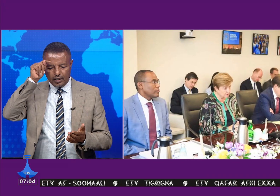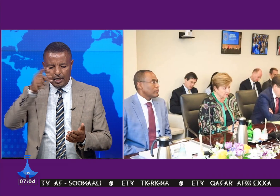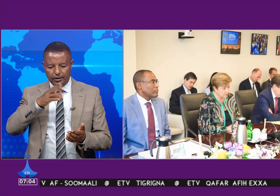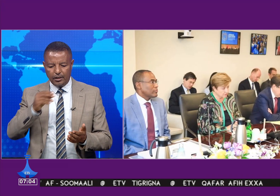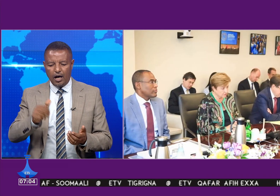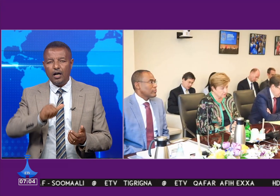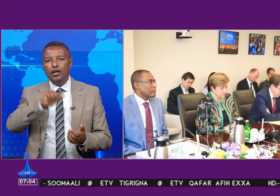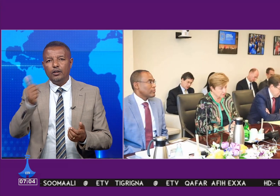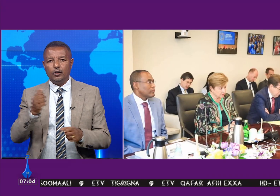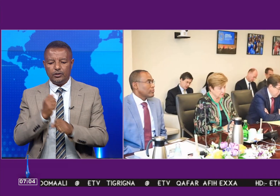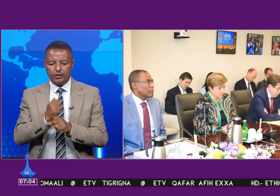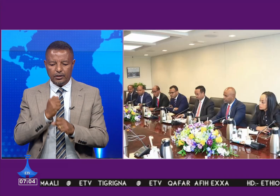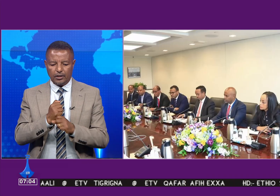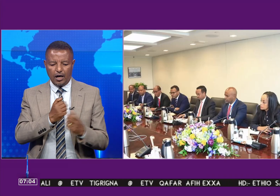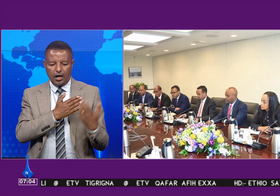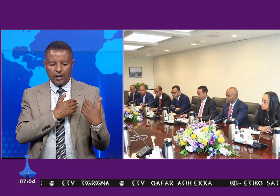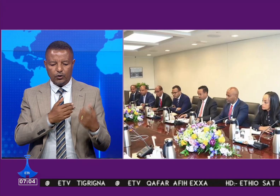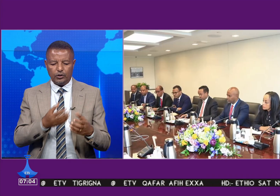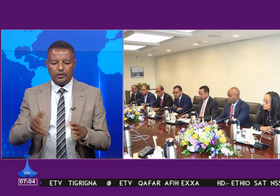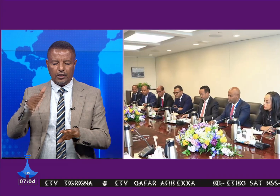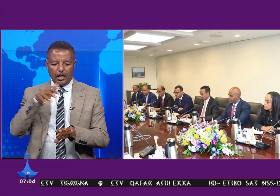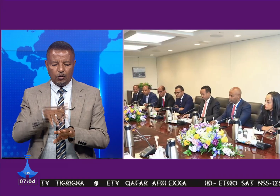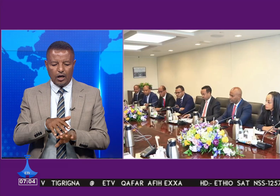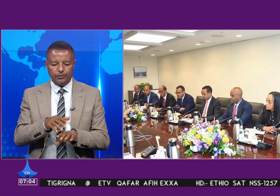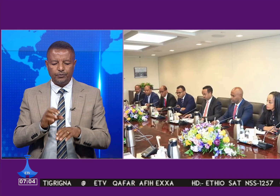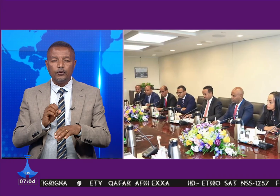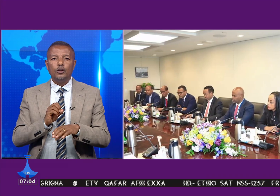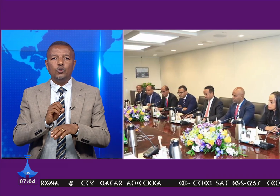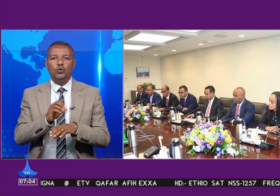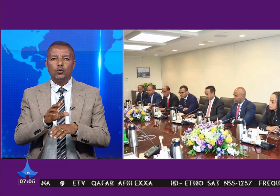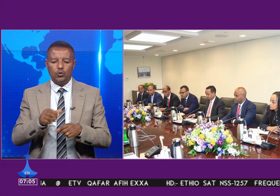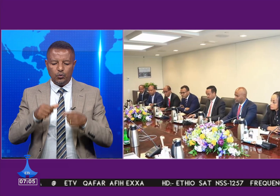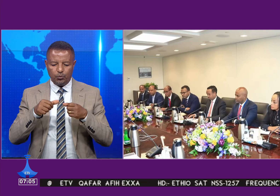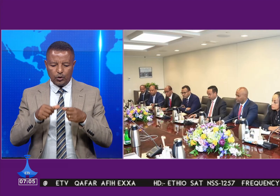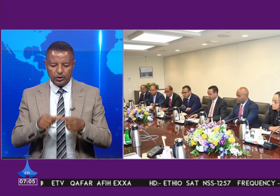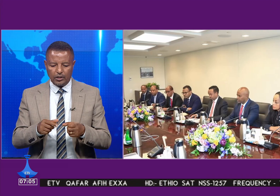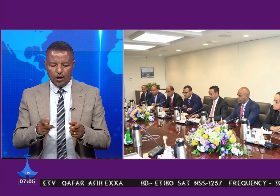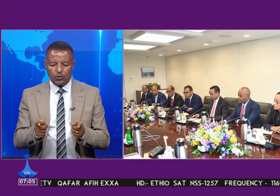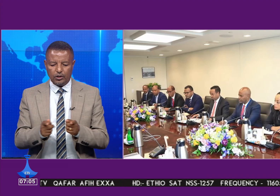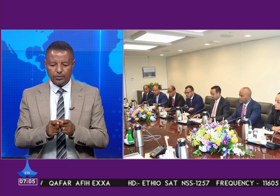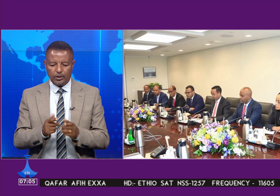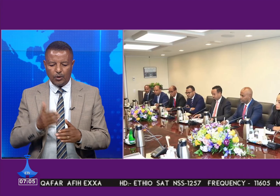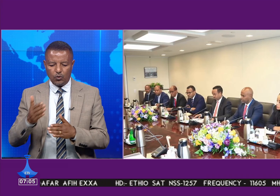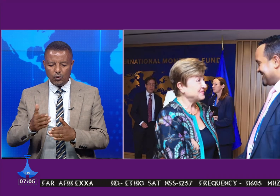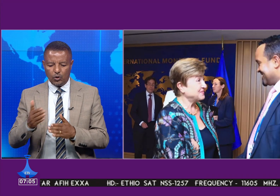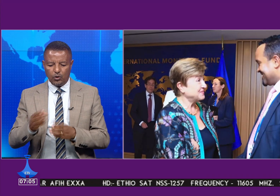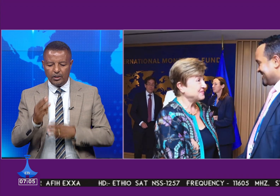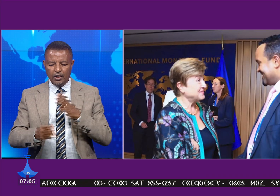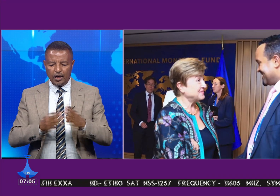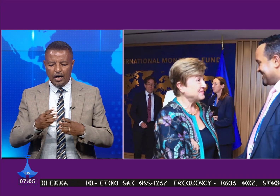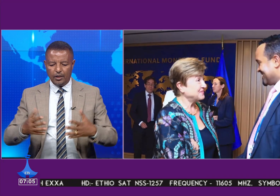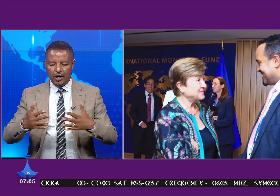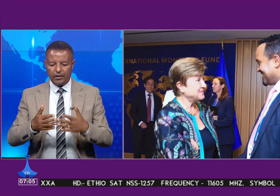እዮብ ተካልኝና ሌሎች የስራ ኃላፊዎች ተካተዋል። ልዑኩ በቆይታው ከስብሰባው ጎን